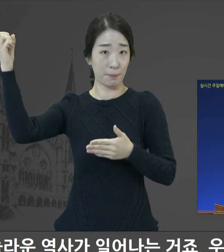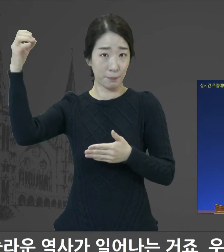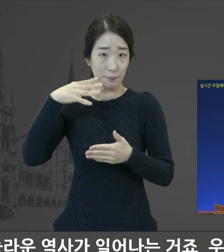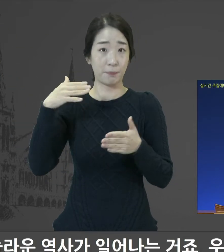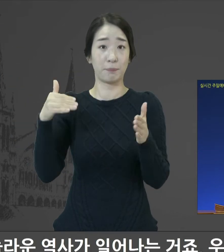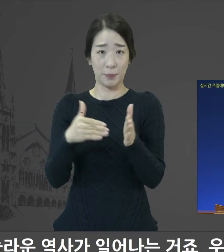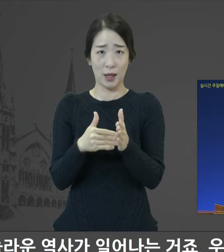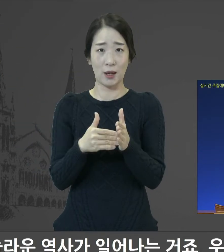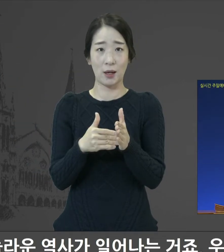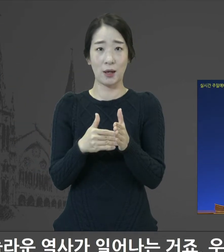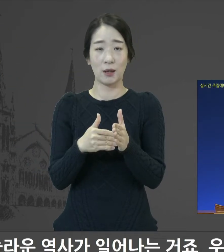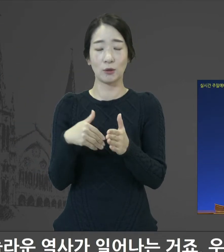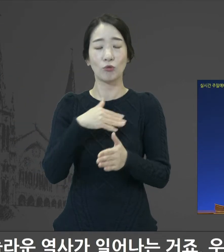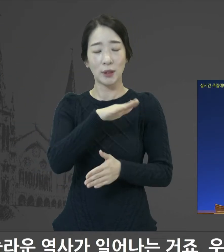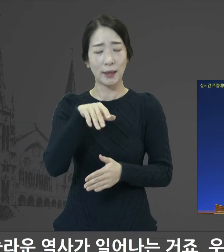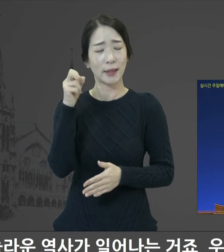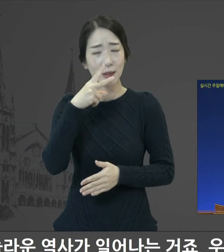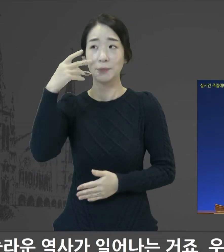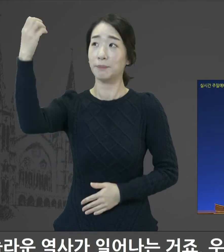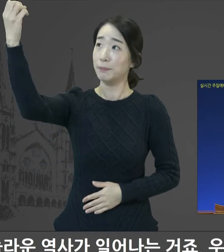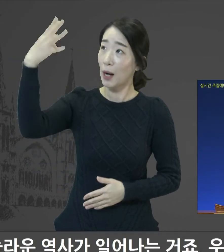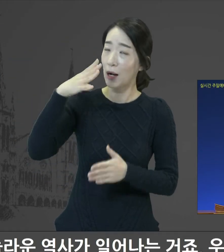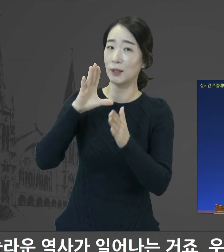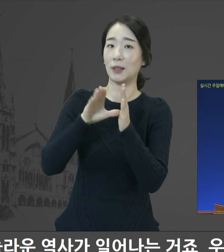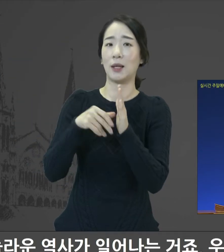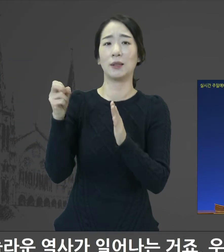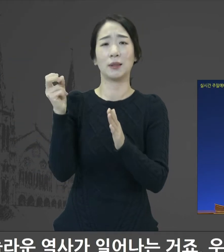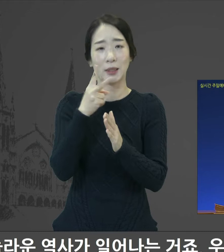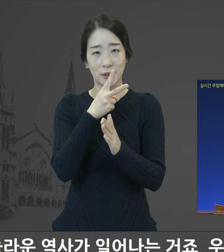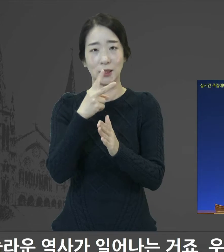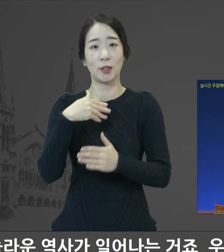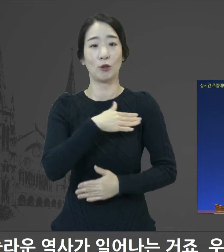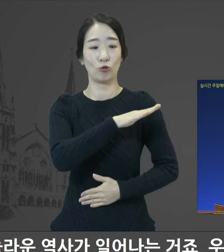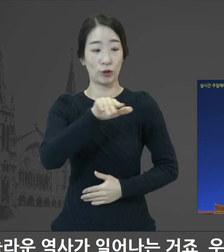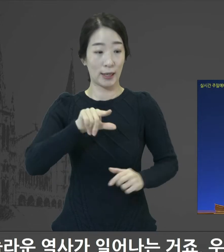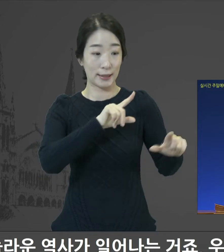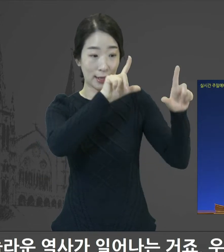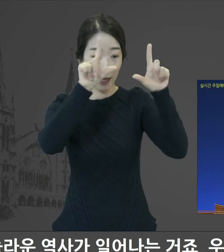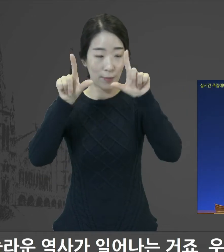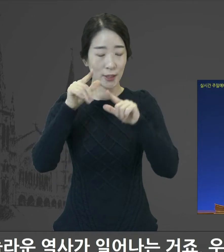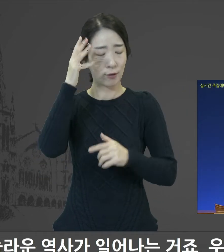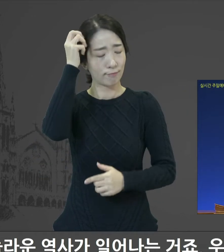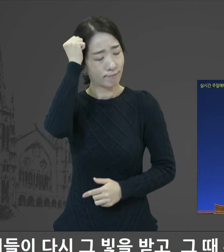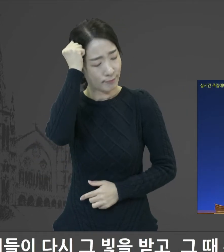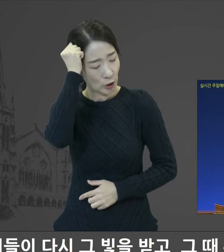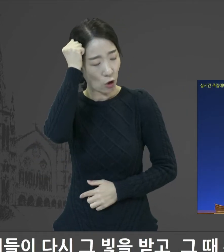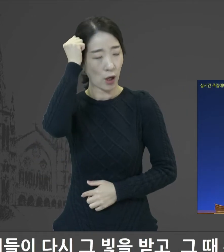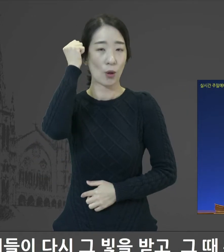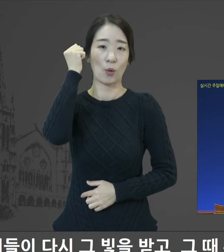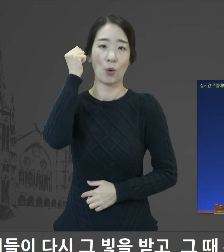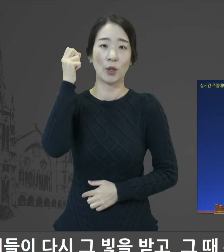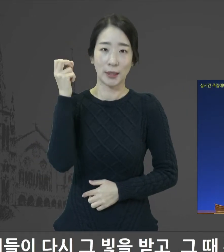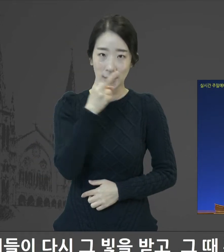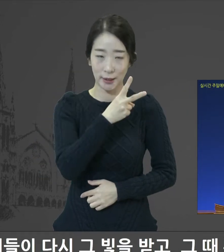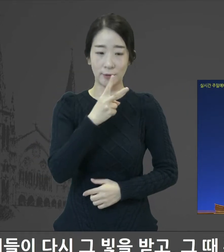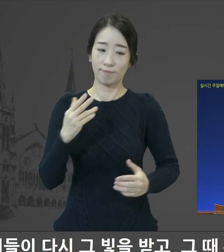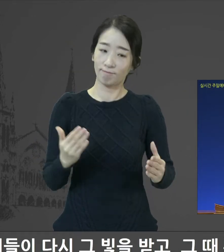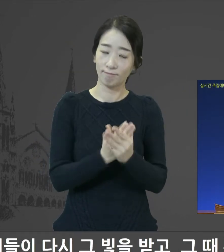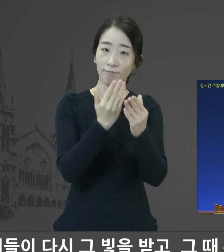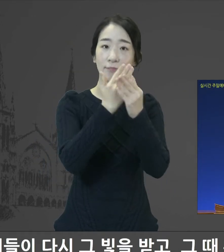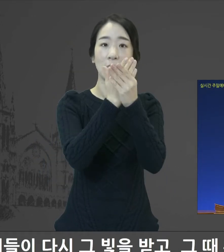받고, 빛을 받을 때 우리가 경험했던 것을 다시 한번 우리 삶에서 기억해내고 그것이 더 발전되게 하는